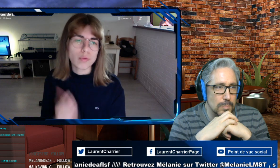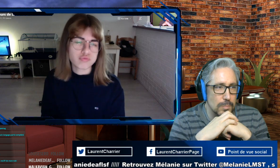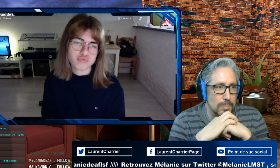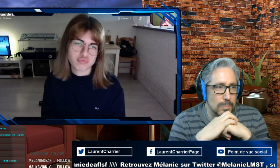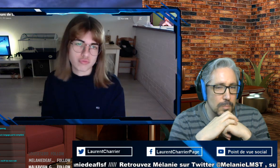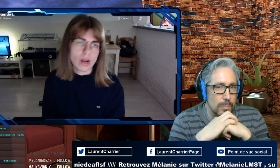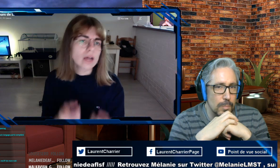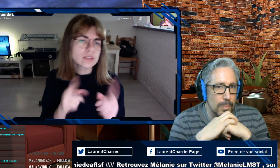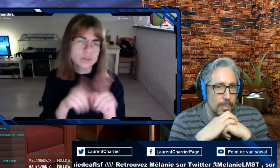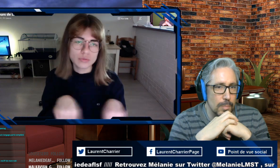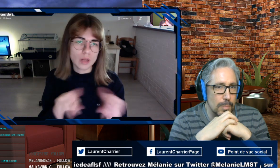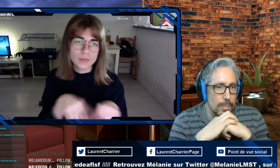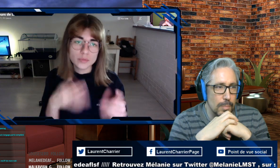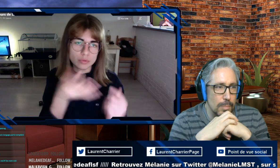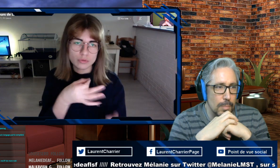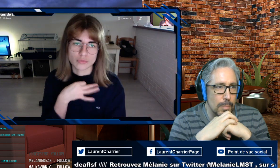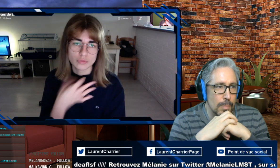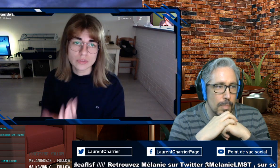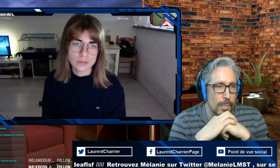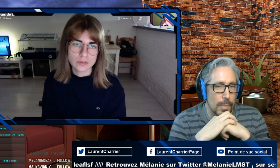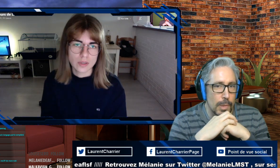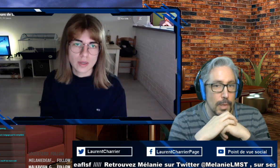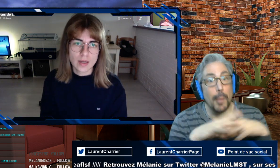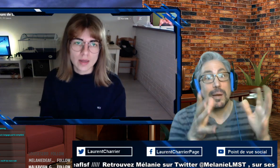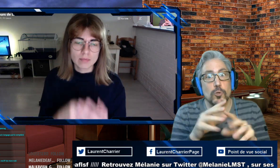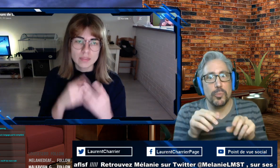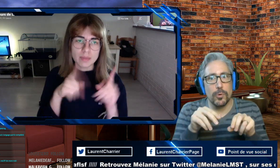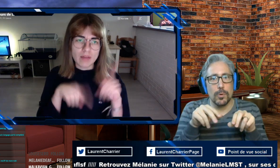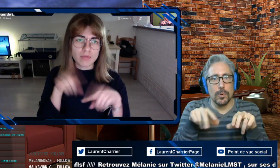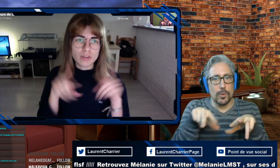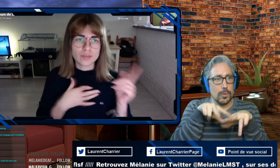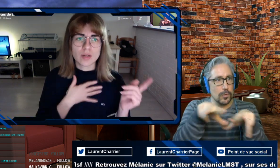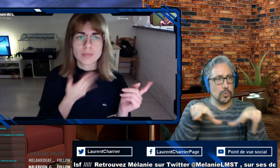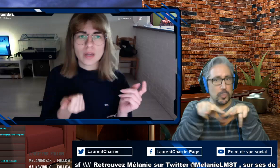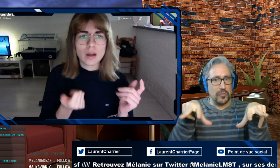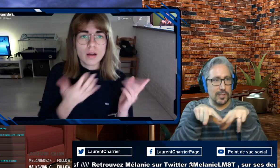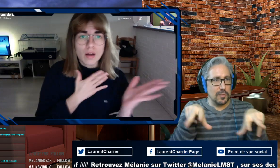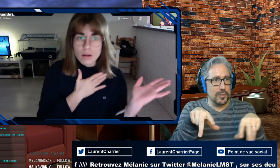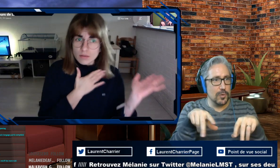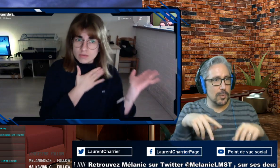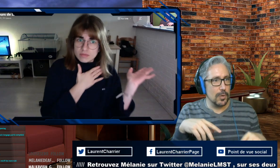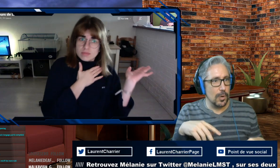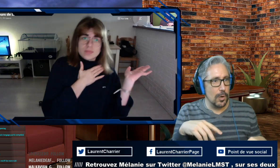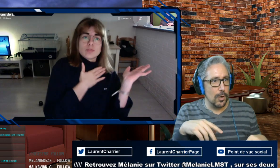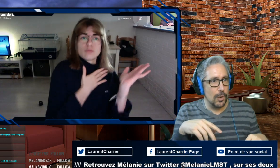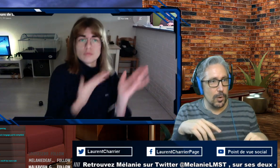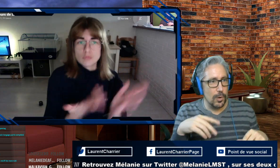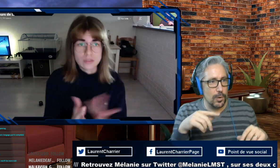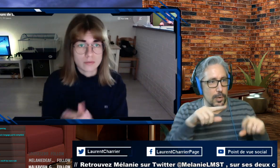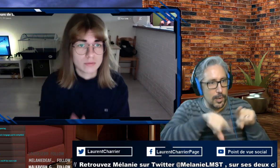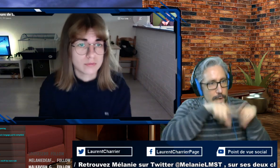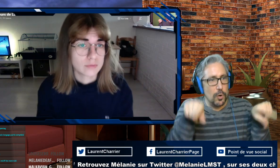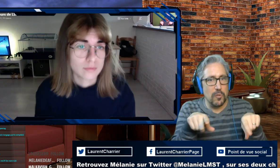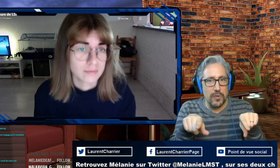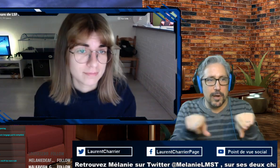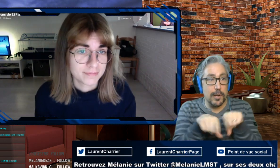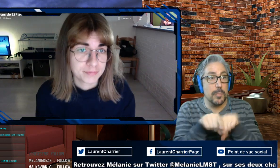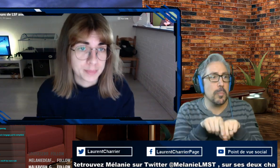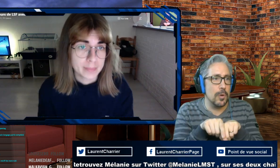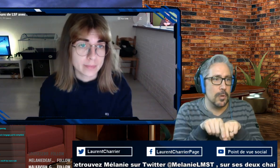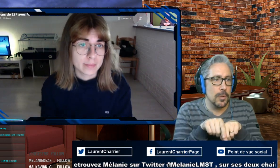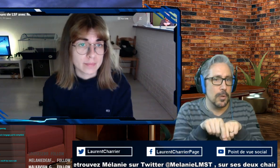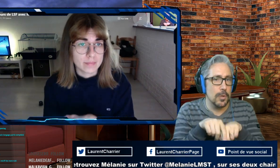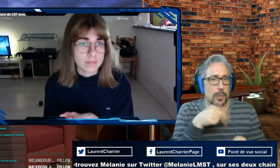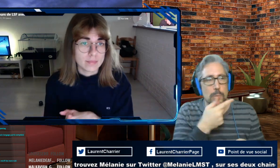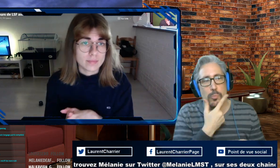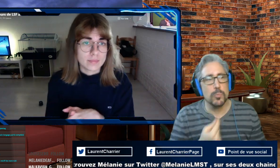le temps, voilà, c'est toujours la même chose. Après, Mais parfois, tu peux faire des vidéos, les refaire les